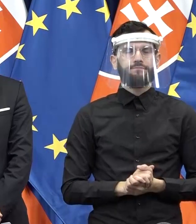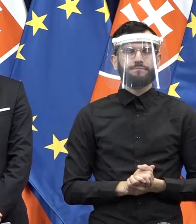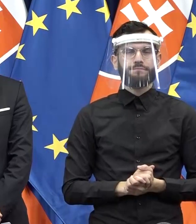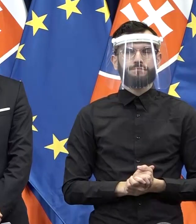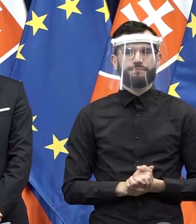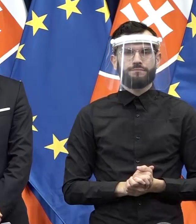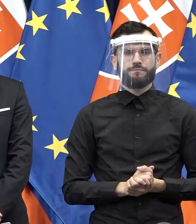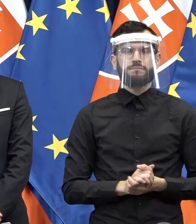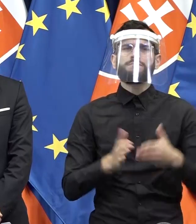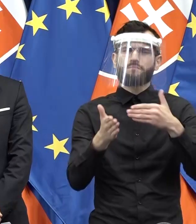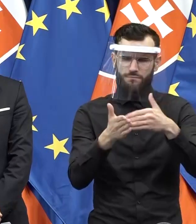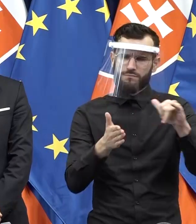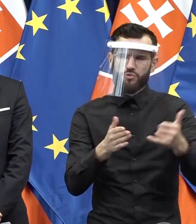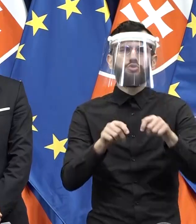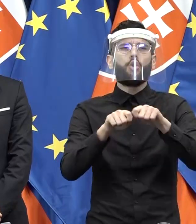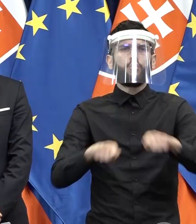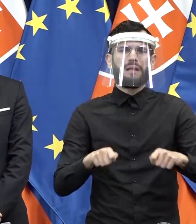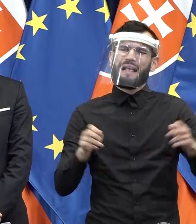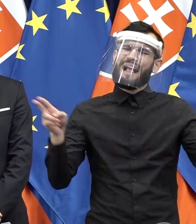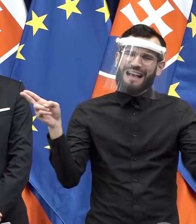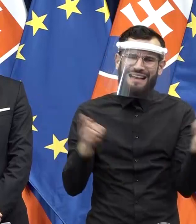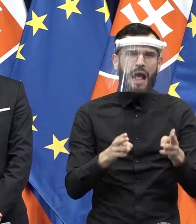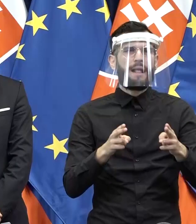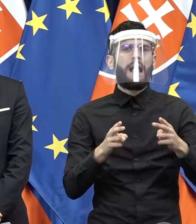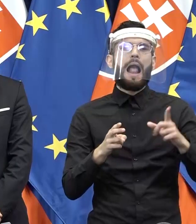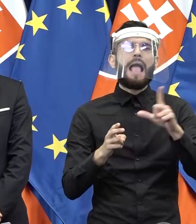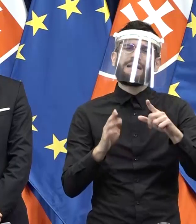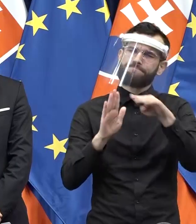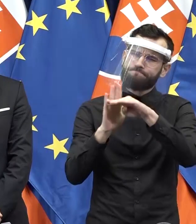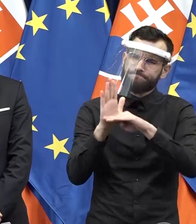Ďalšie rozhodnutie je, že v skrátenom legislatívnom konaní